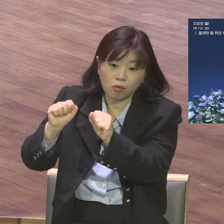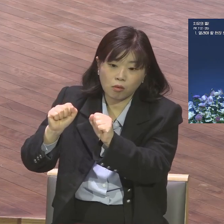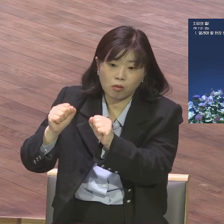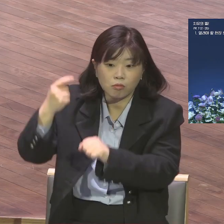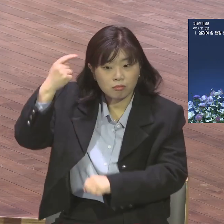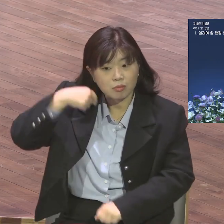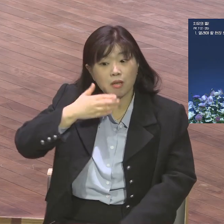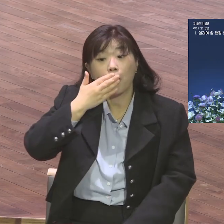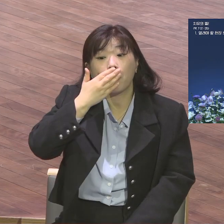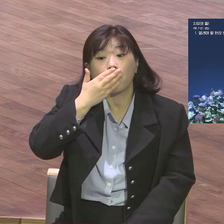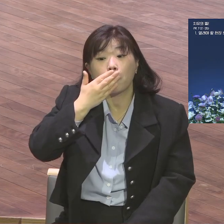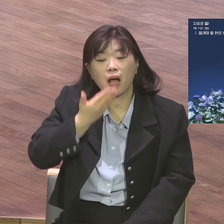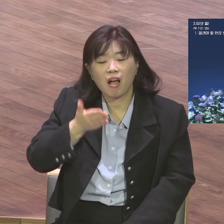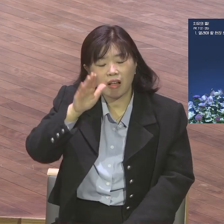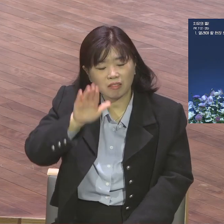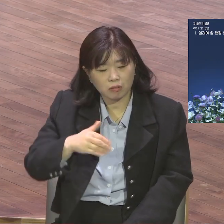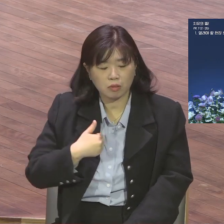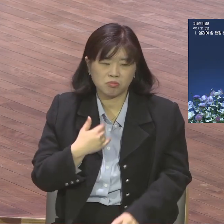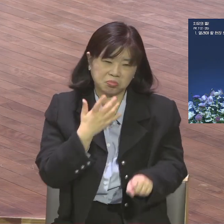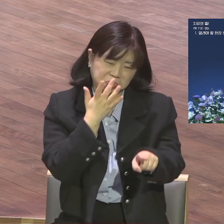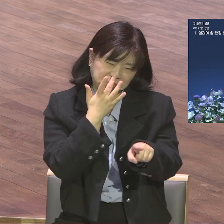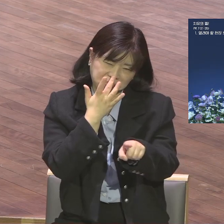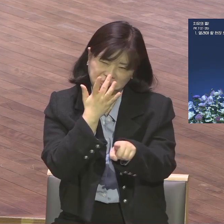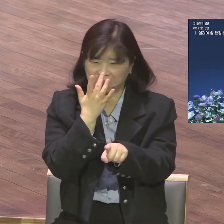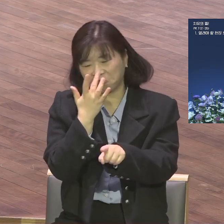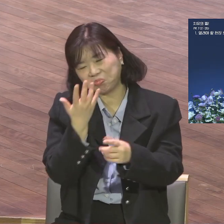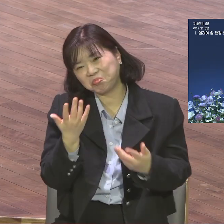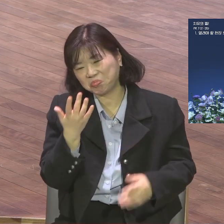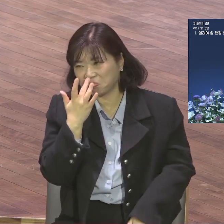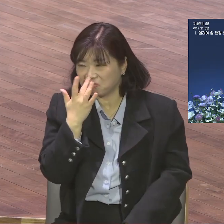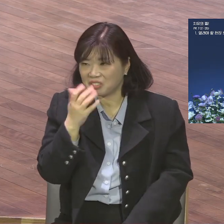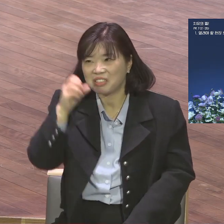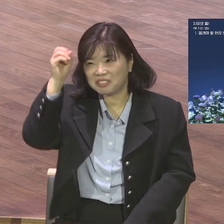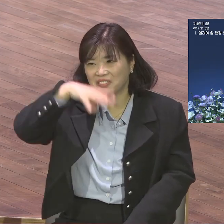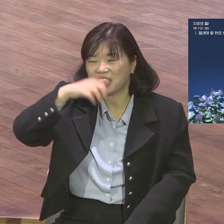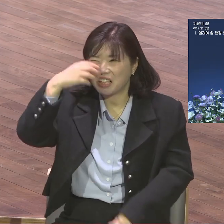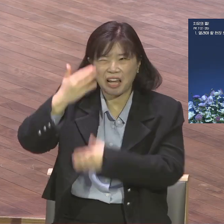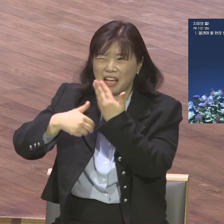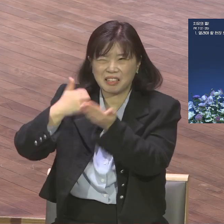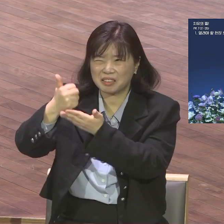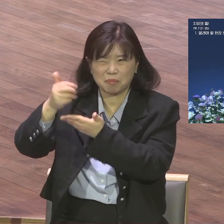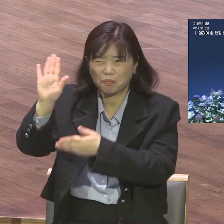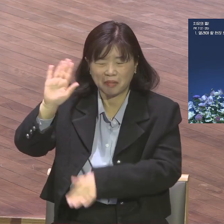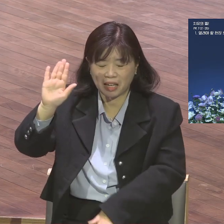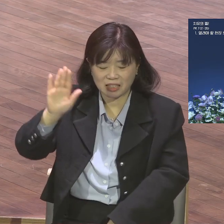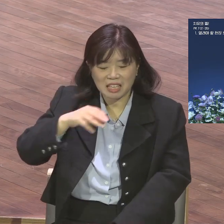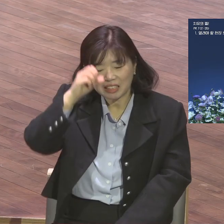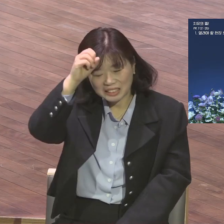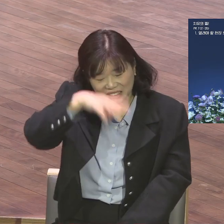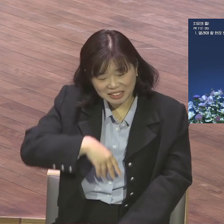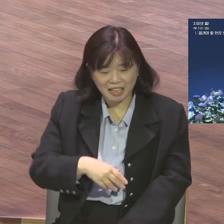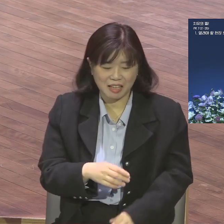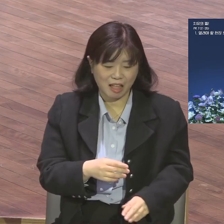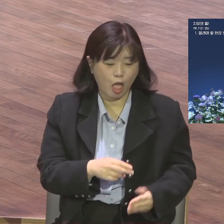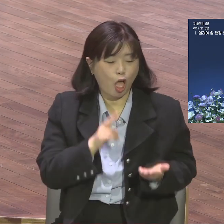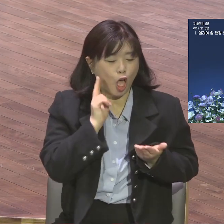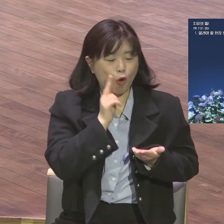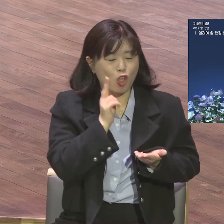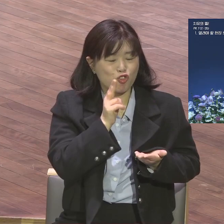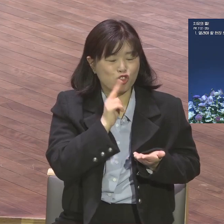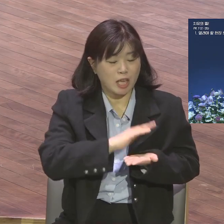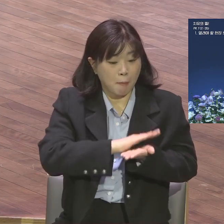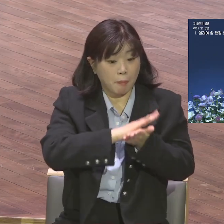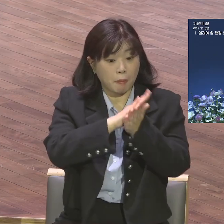저절로 다 진화됐겠지. 뭐가 진화됐어? 원숭이가 진화돼서 사람 됐습니까? 그렇게 가르치잖아요,